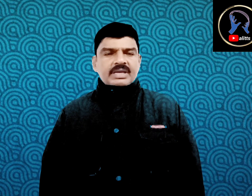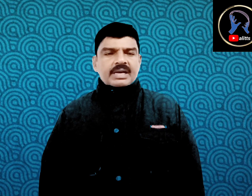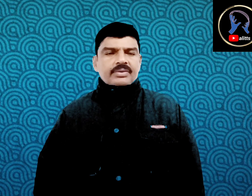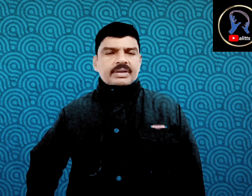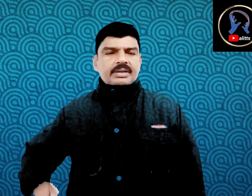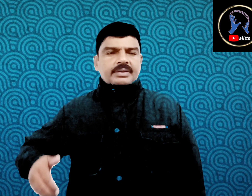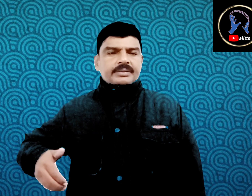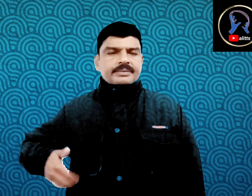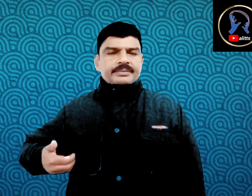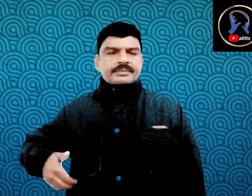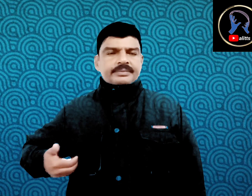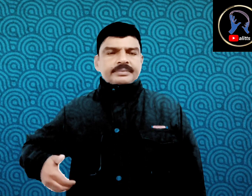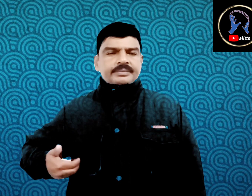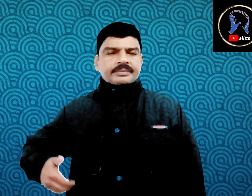मजाक उड़ाना